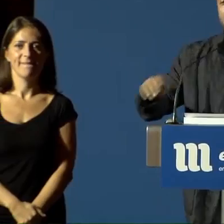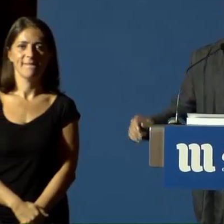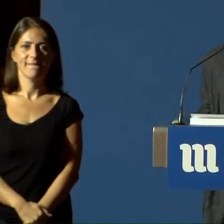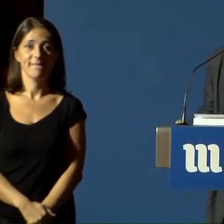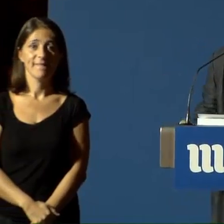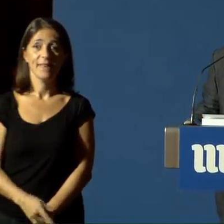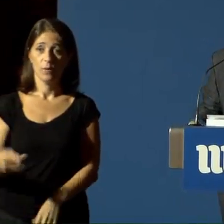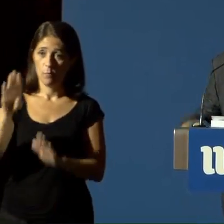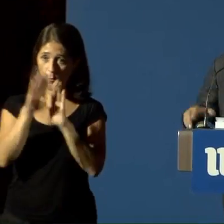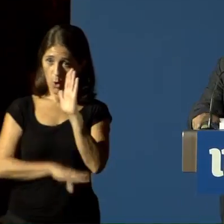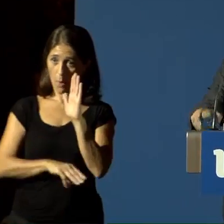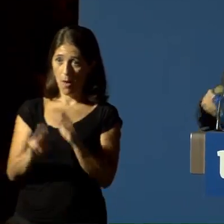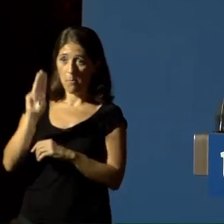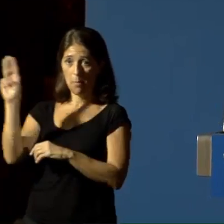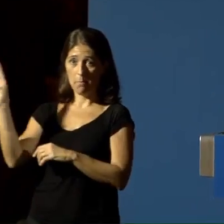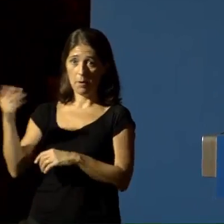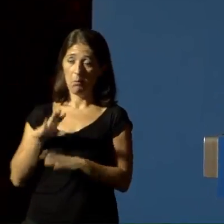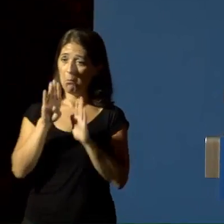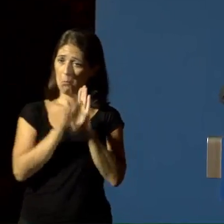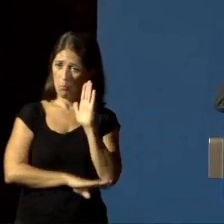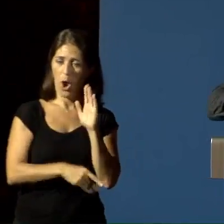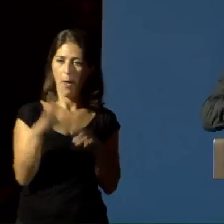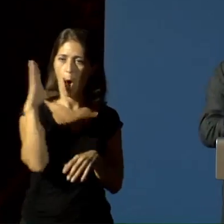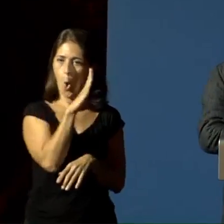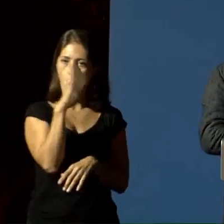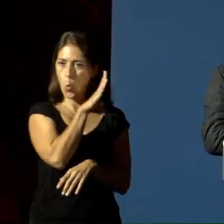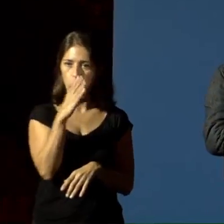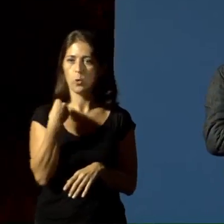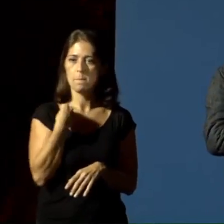Queredes o programa do Partido Popular? Ese é o programa oculto do Partido Popular.